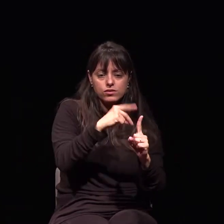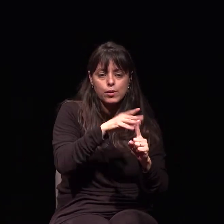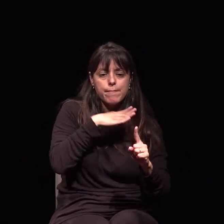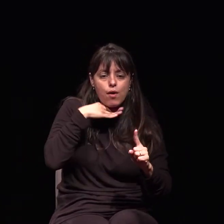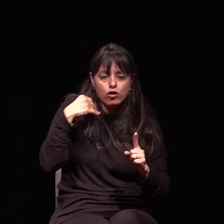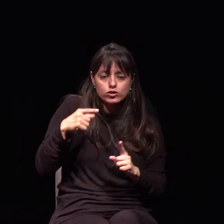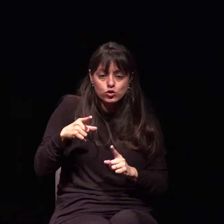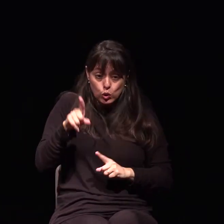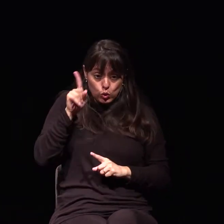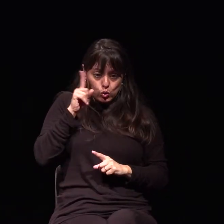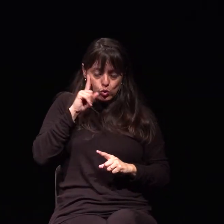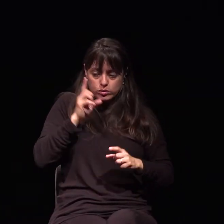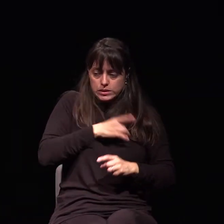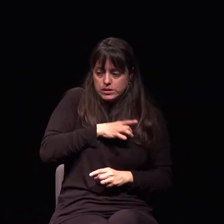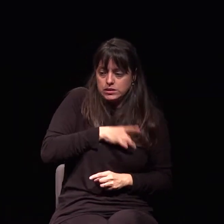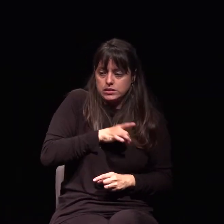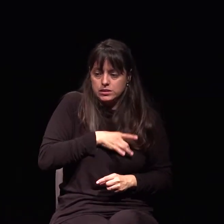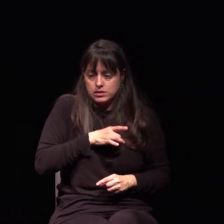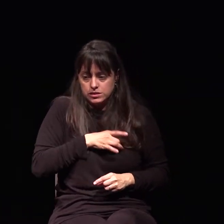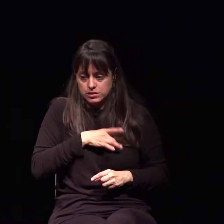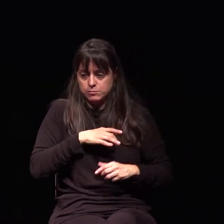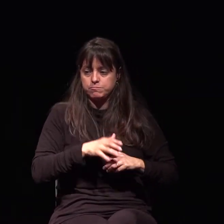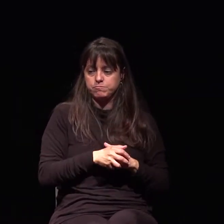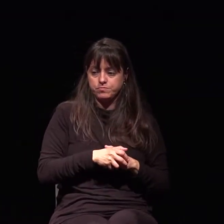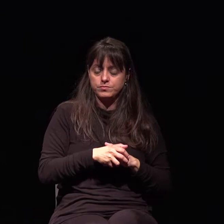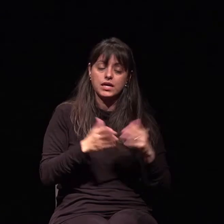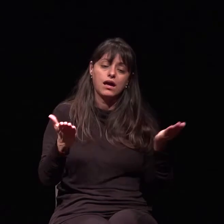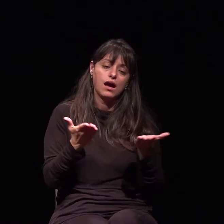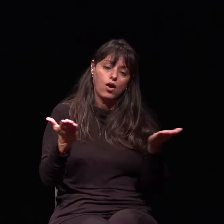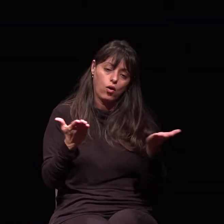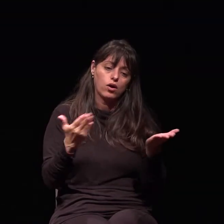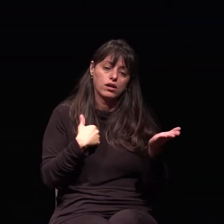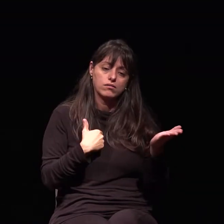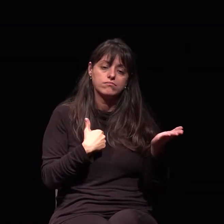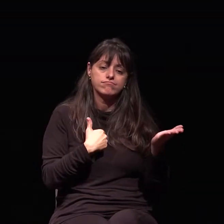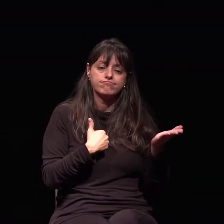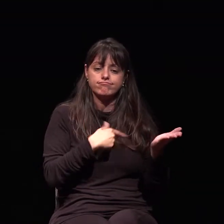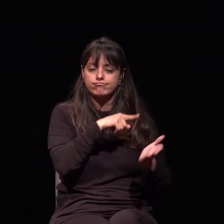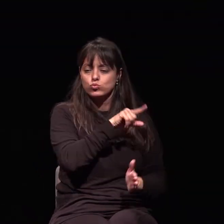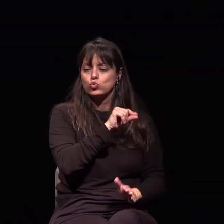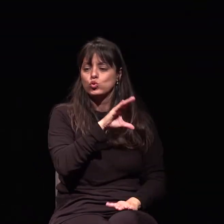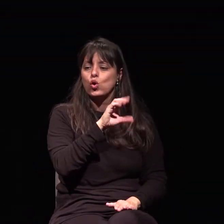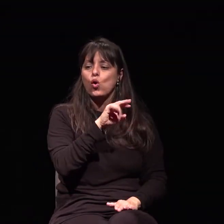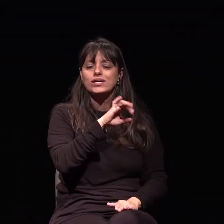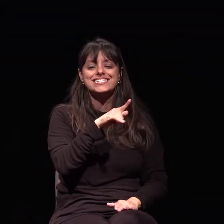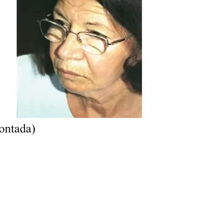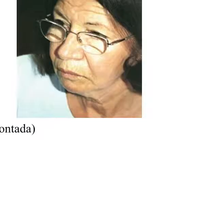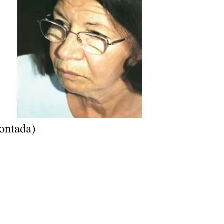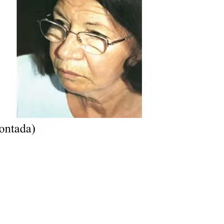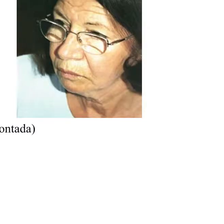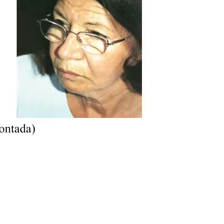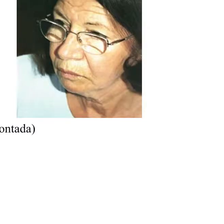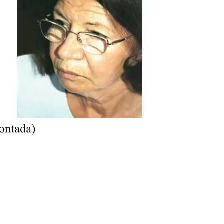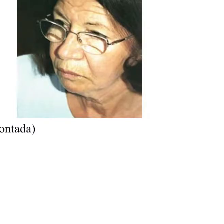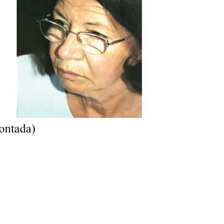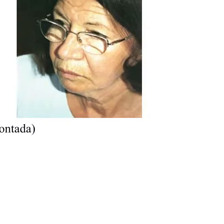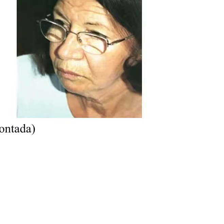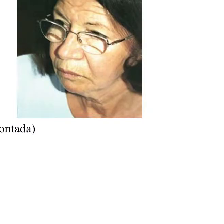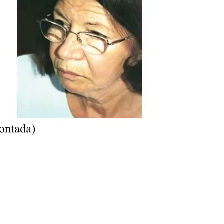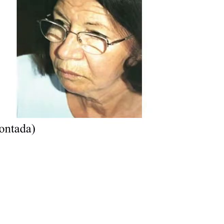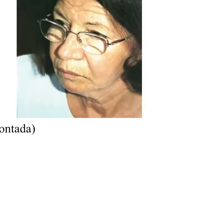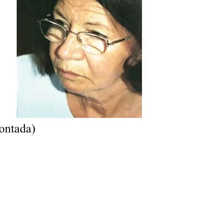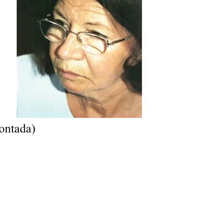cotidiano, né, da esquerda armada, principalmente. Eu trago essa Conceição Imaculada de Oliveira, que eu acho impressionante. Essa mulher